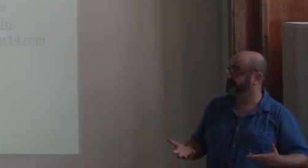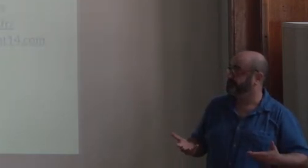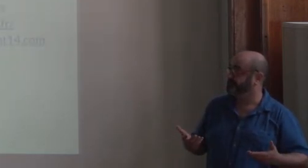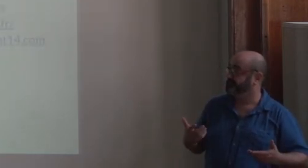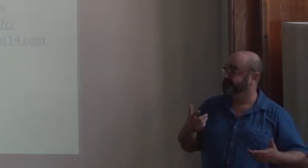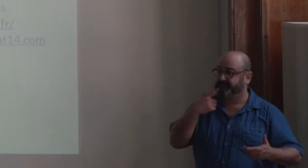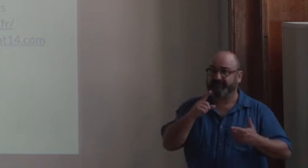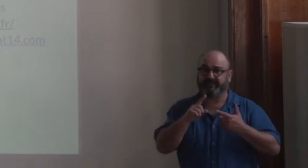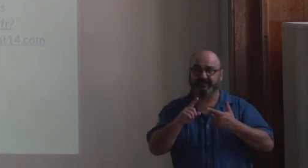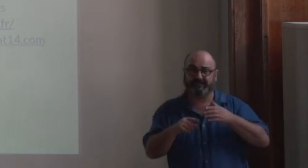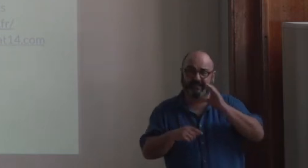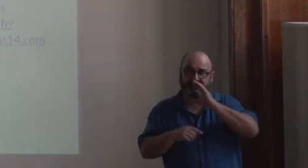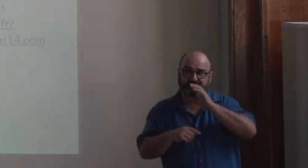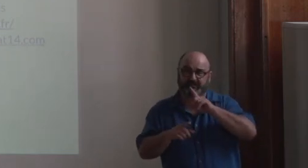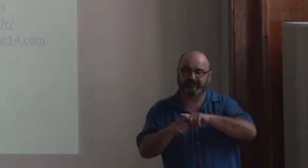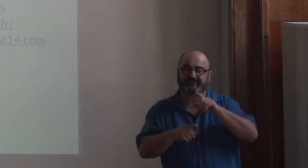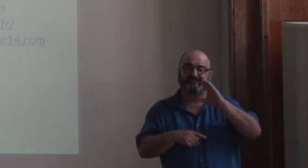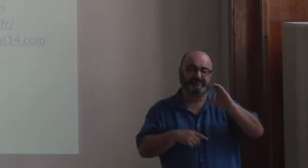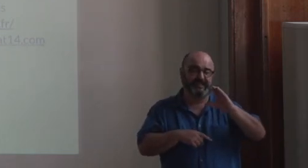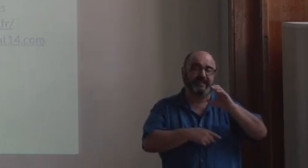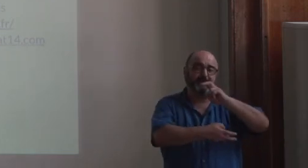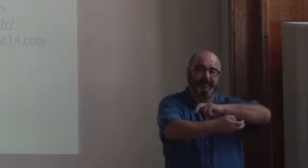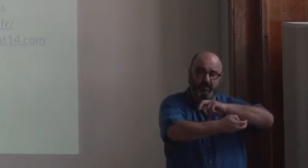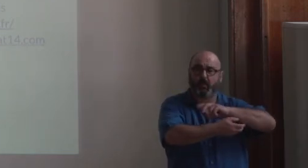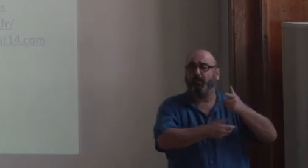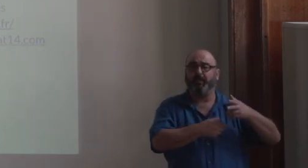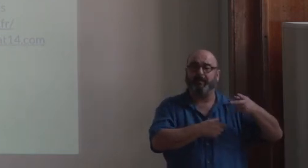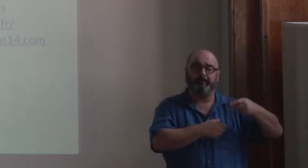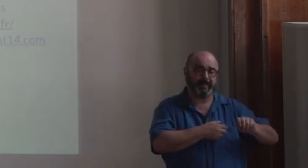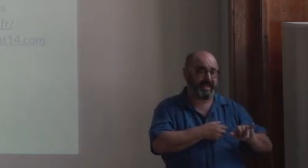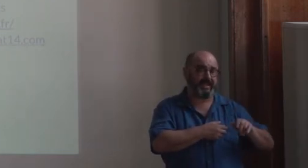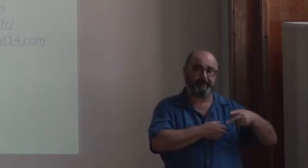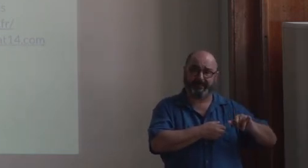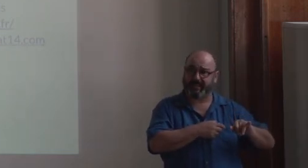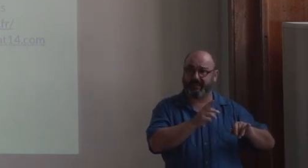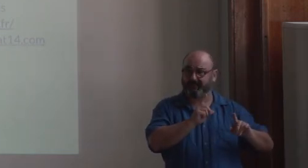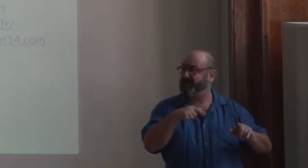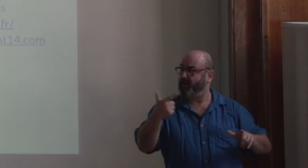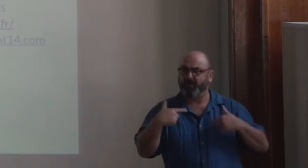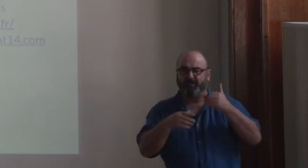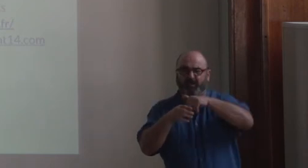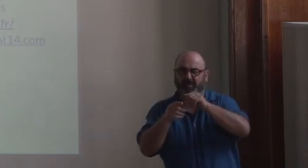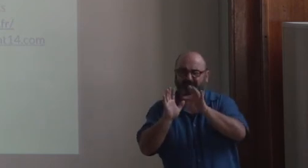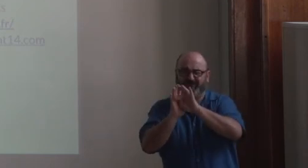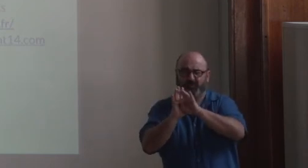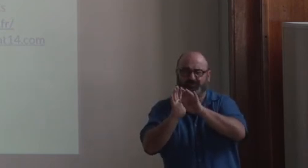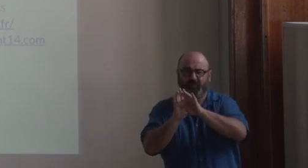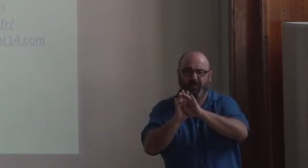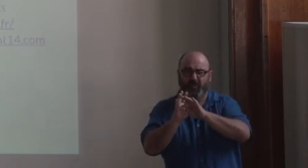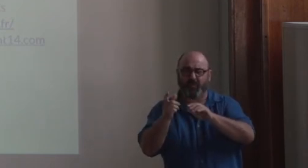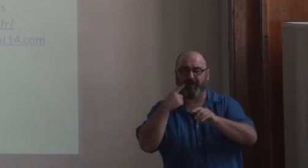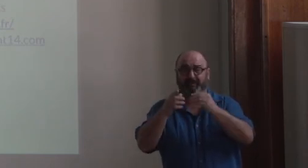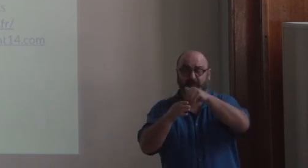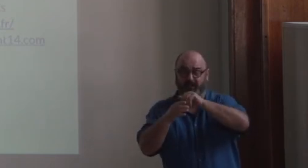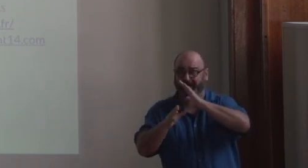Ce qui est aussi intéressant, par contre, que CPython ou PyPy ne font pas, c'est qu'on a un décorateur qu'on peut mettre sur certaines fonctions, et le contenu de cette fonction n'est pas écrit en Python, mais en